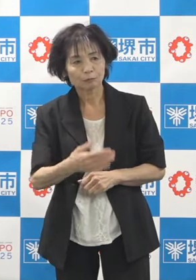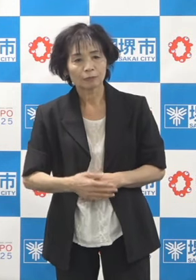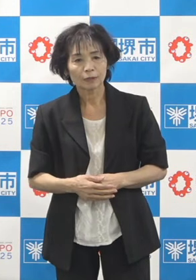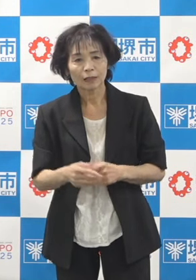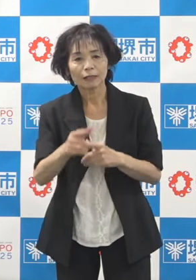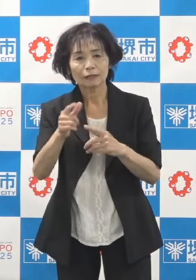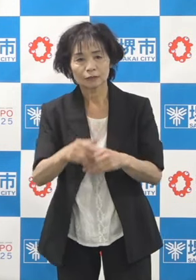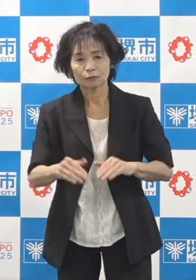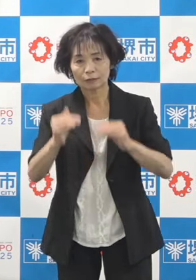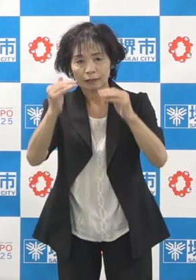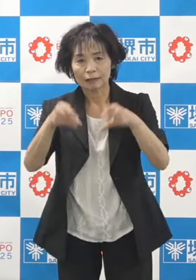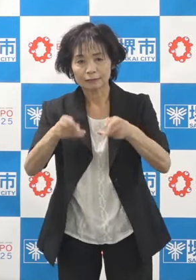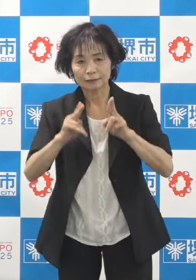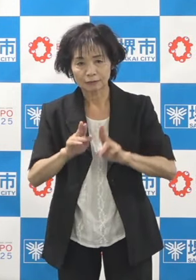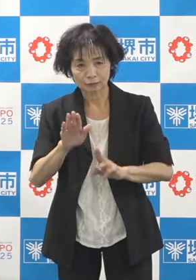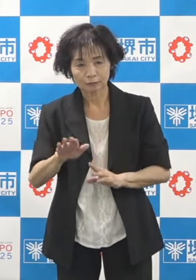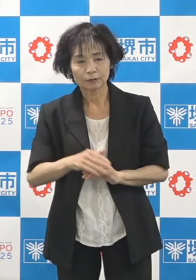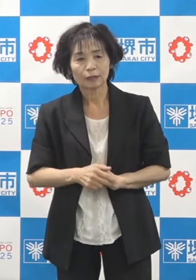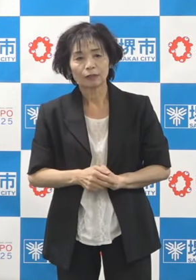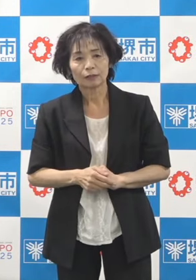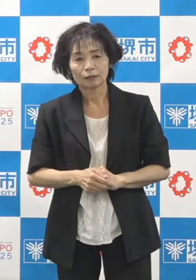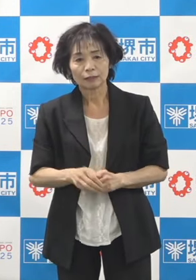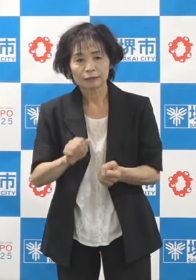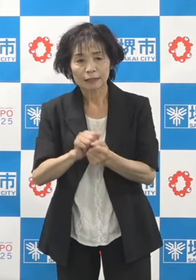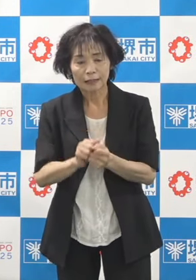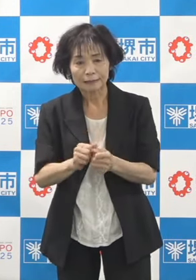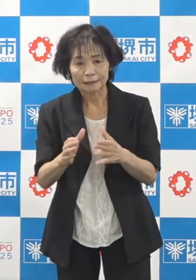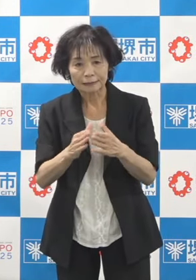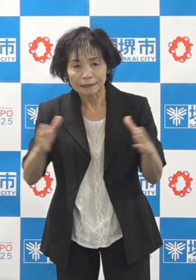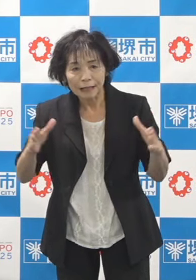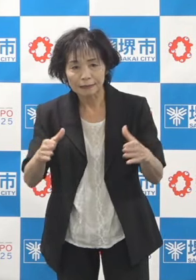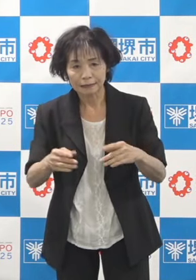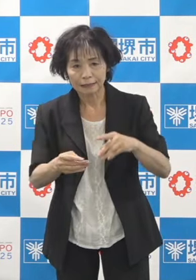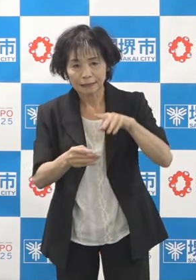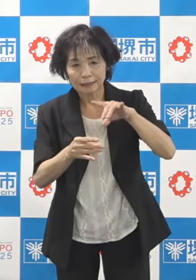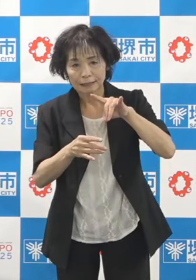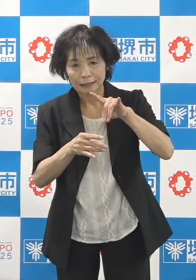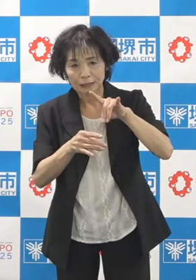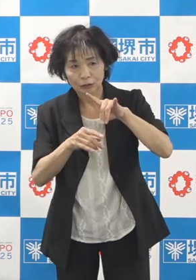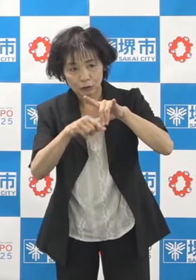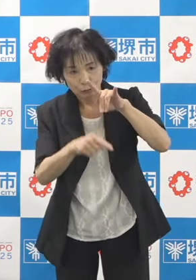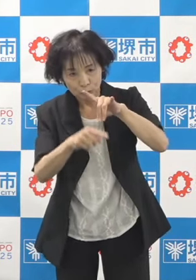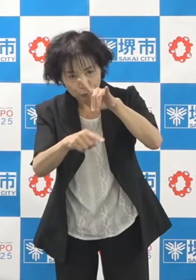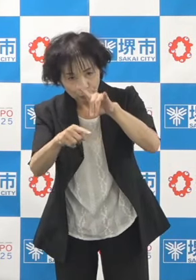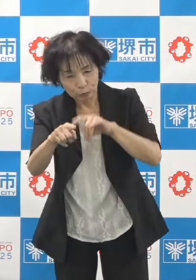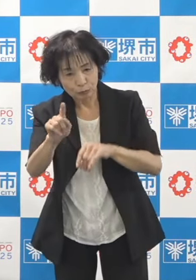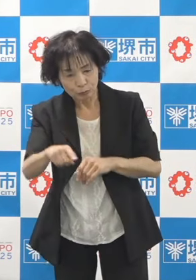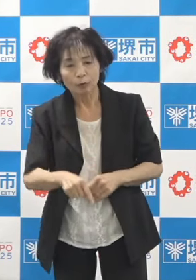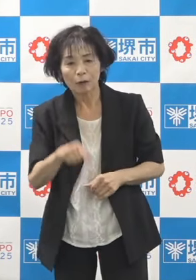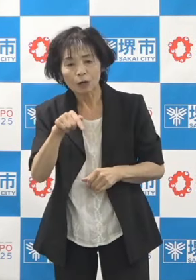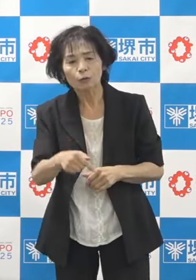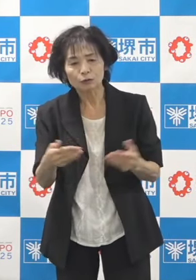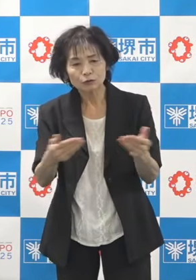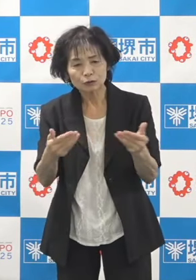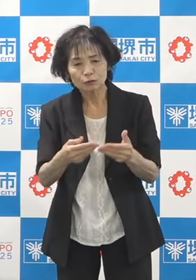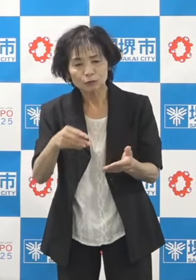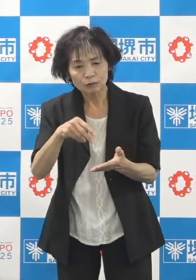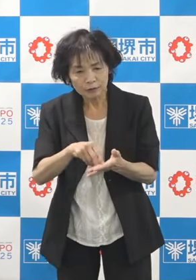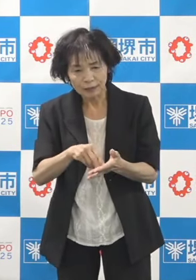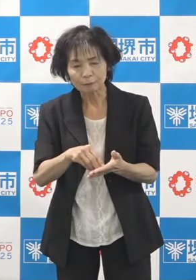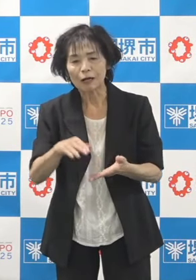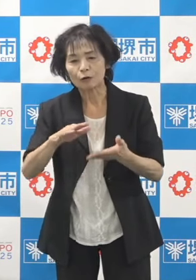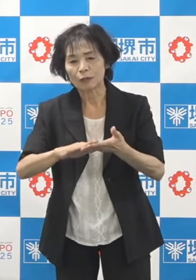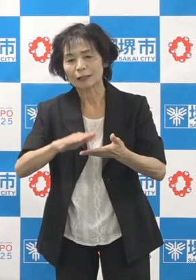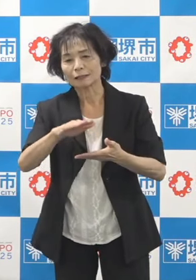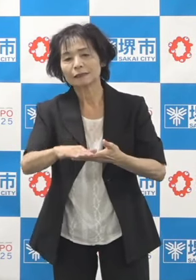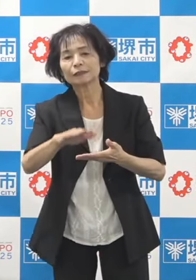NHK の高橋と言います。堺大空襲の件で、この事業はこの事業として若い世代に引き継がれていってほしいと思うんです